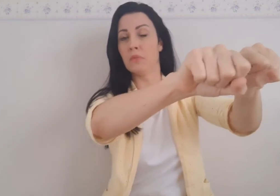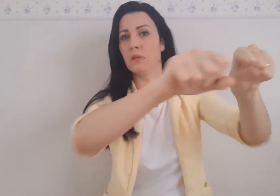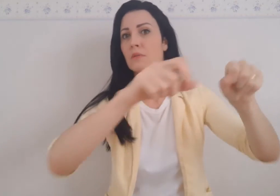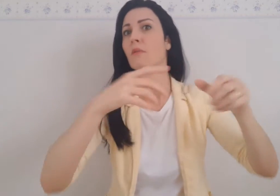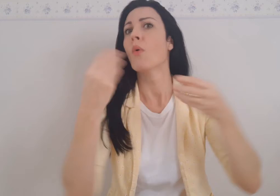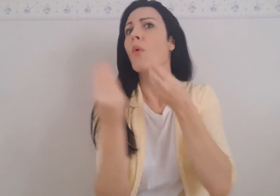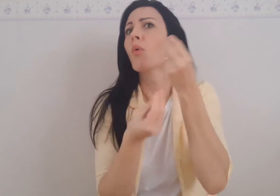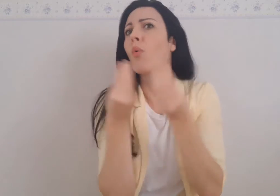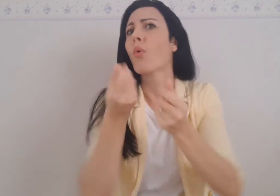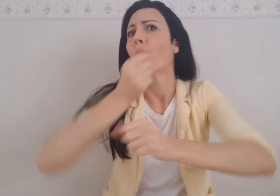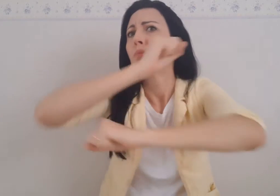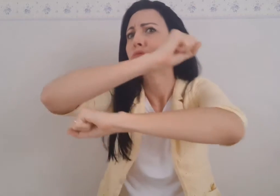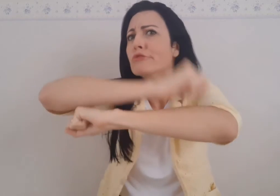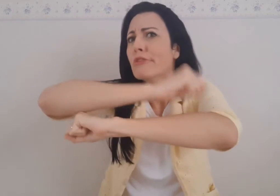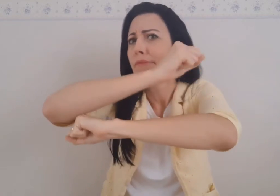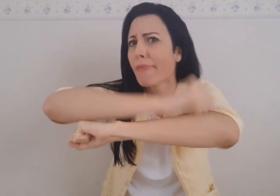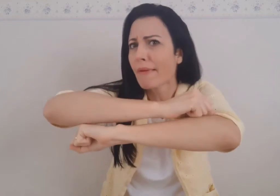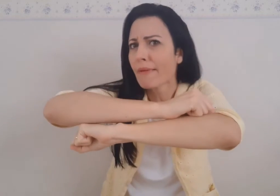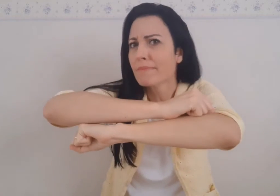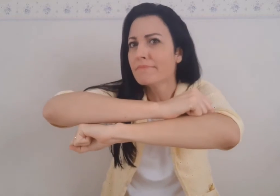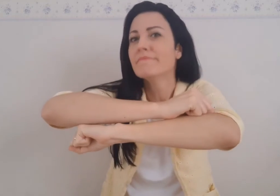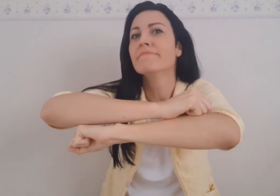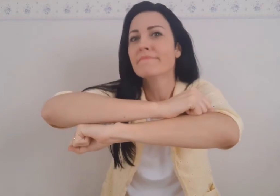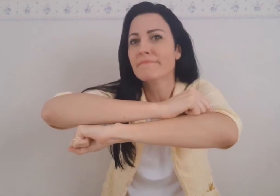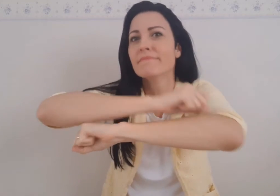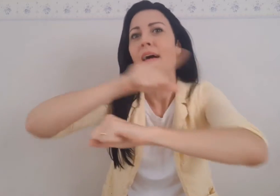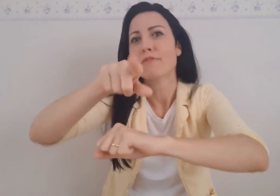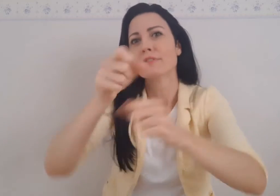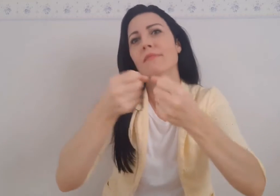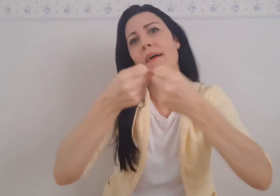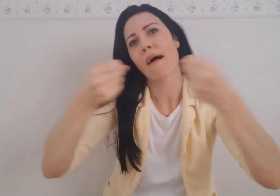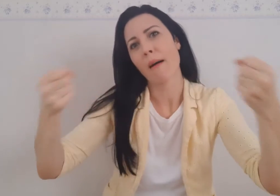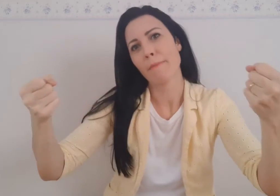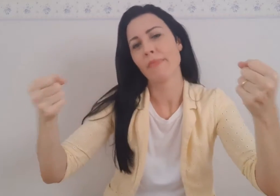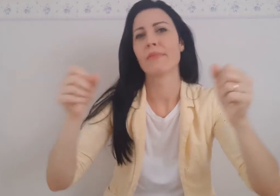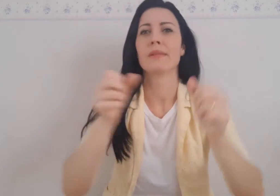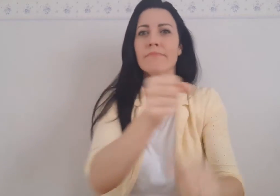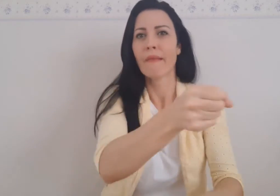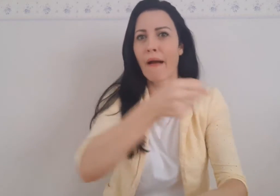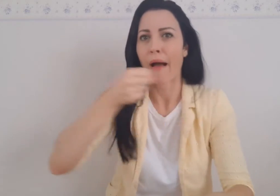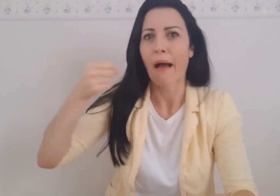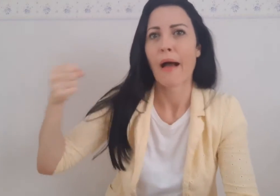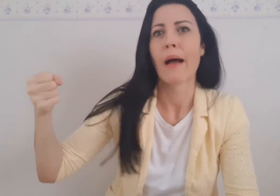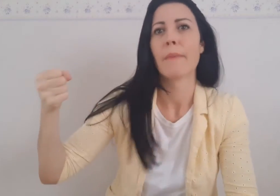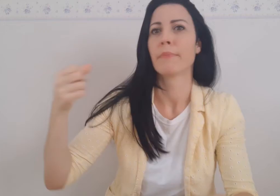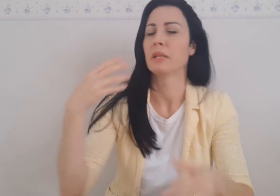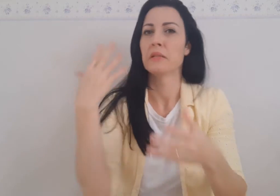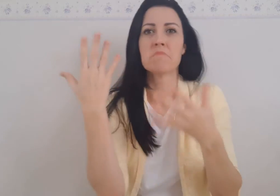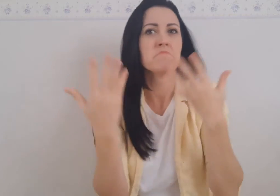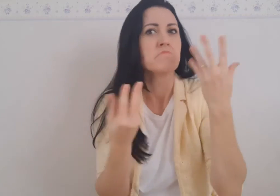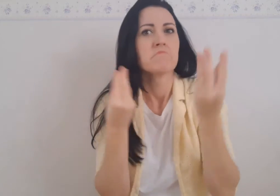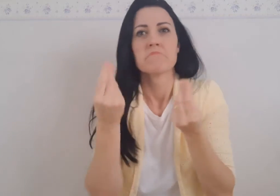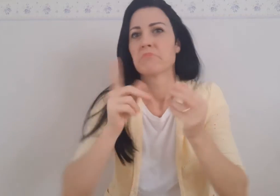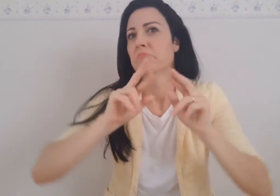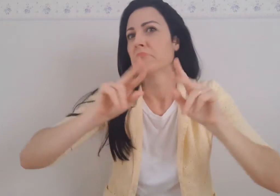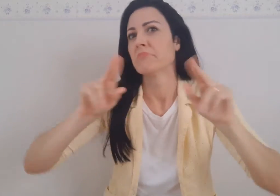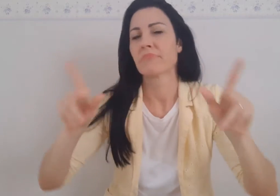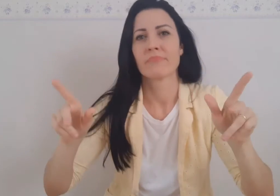assim. Como que a janela abre? Como ela é? Você abre assim ou assim.